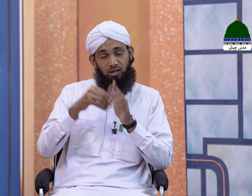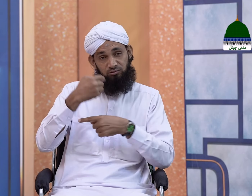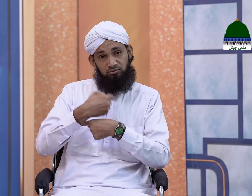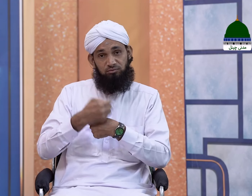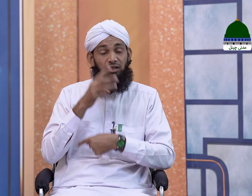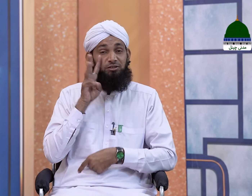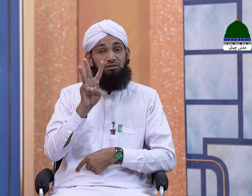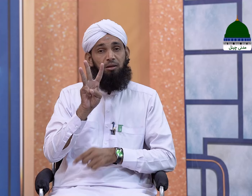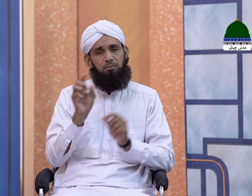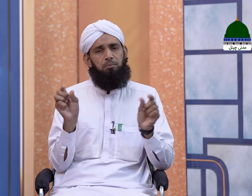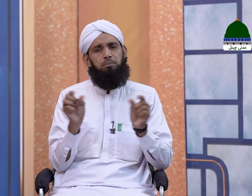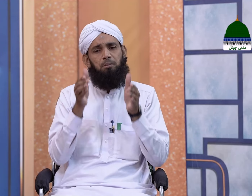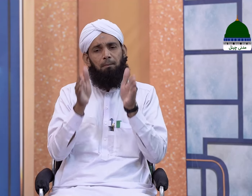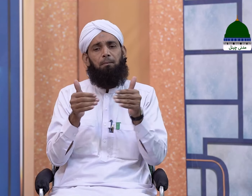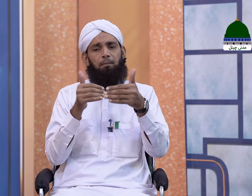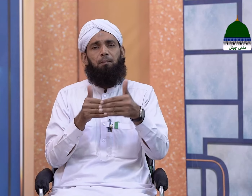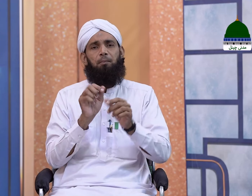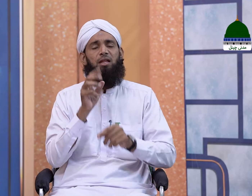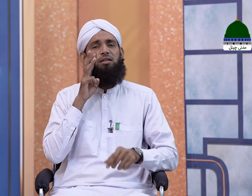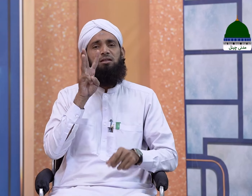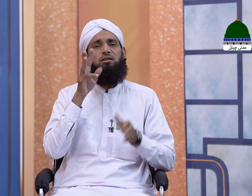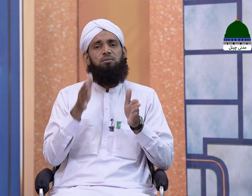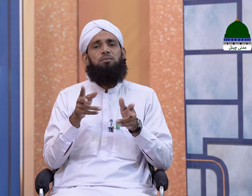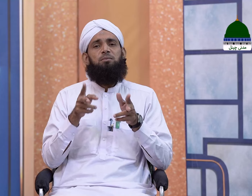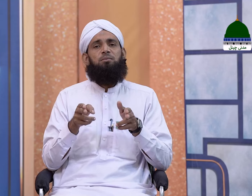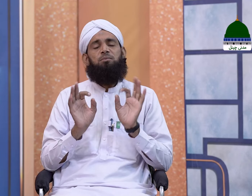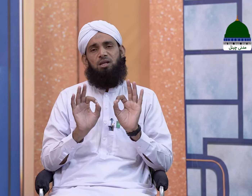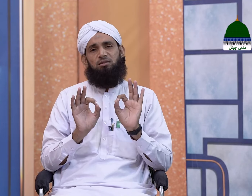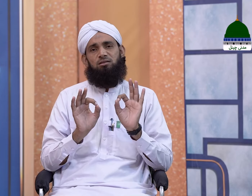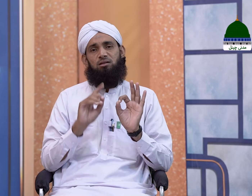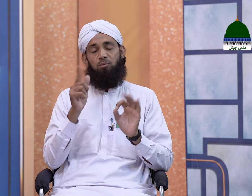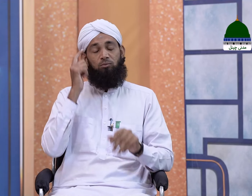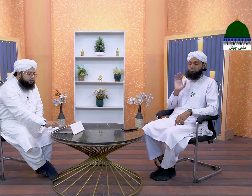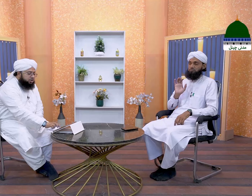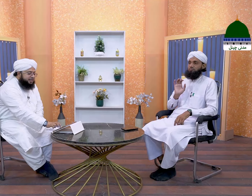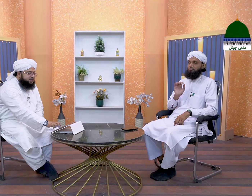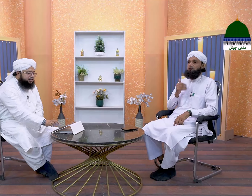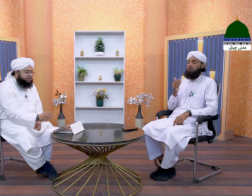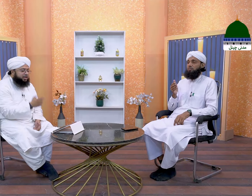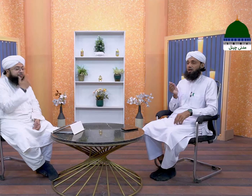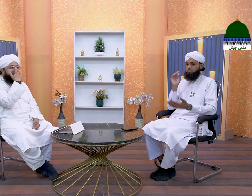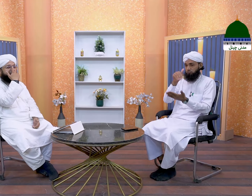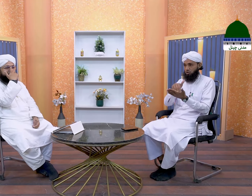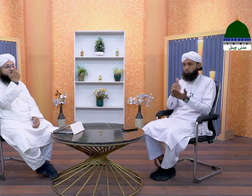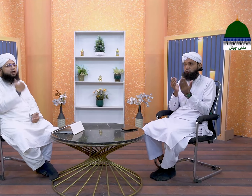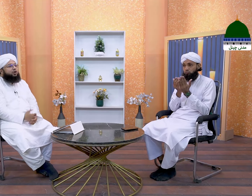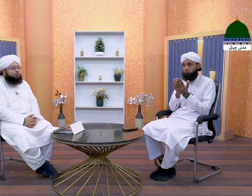کی قید لگا کر مقرر کر دیا۔ سبحان اللہ۔ اب ذرا سن لیتے ہیں کہ تعزیت کی تعریف کیا ہے اور اس کا حکم